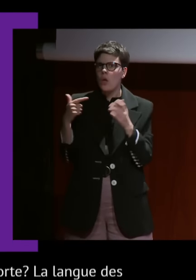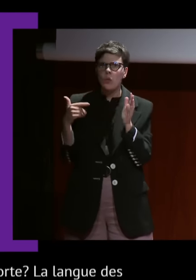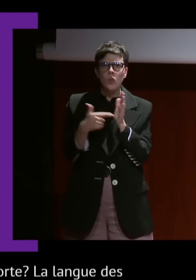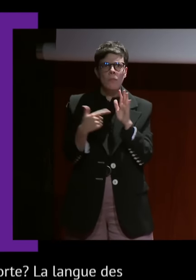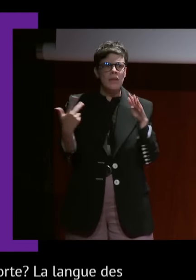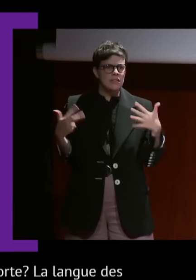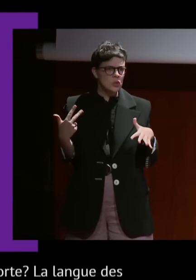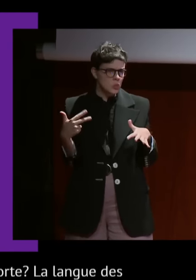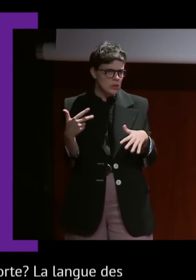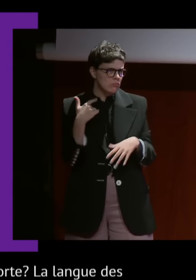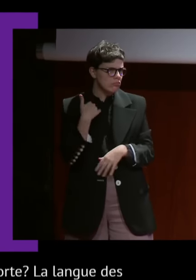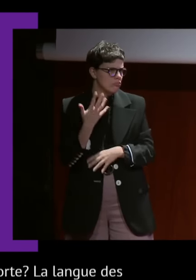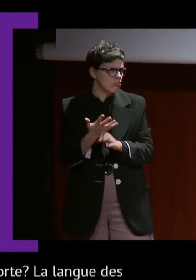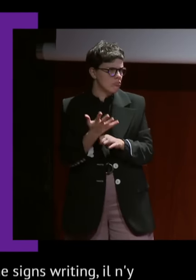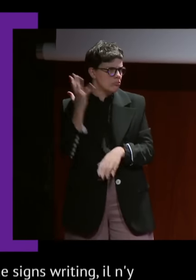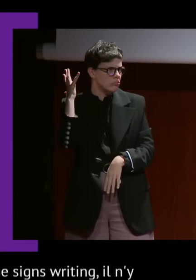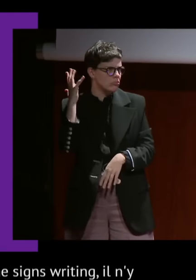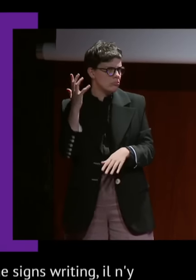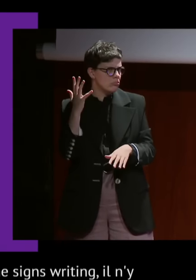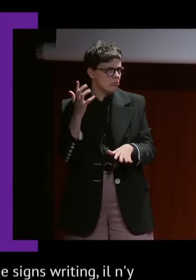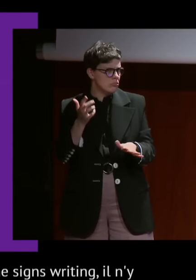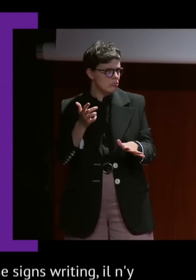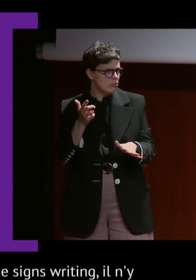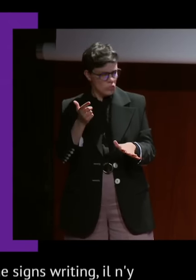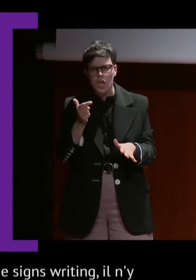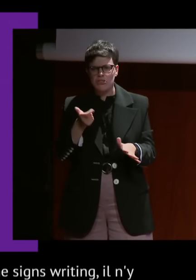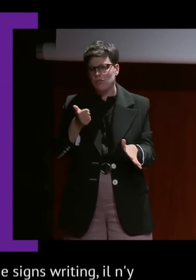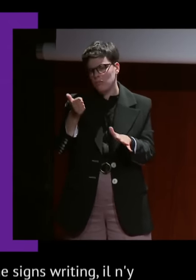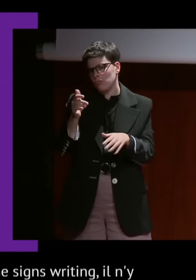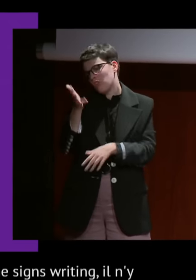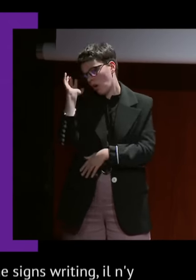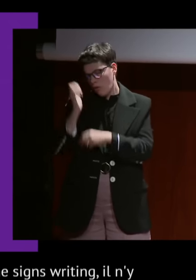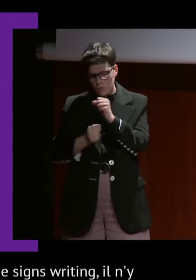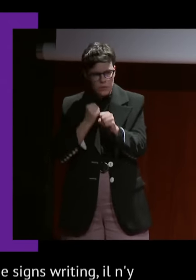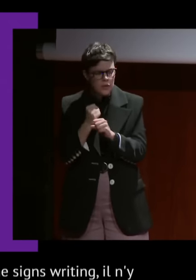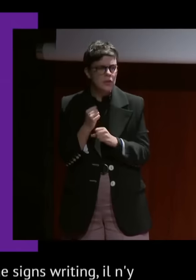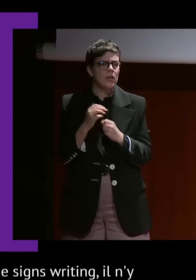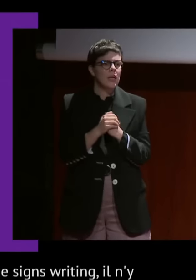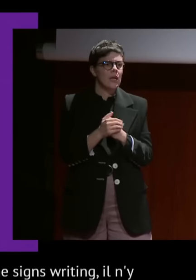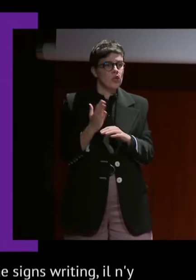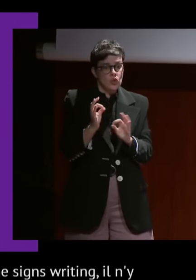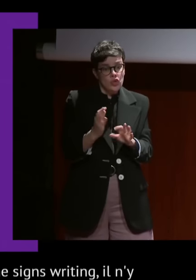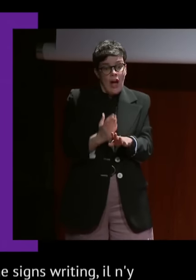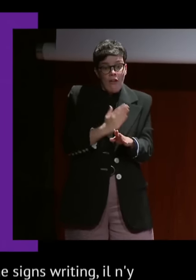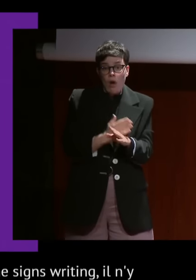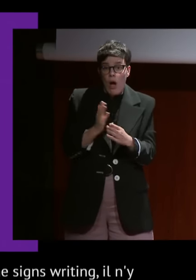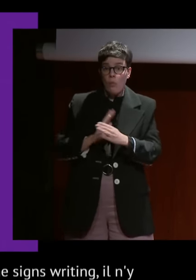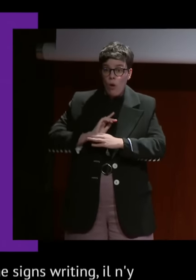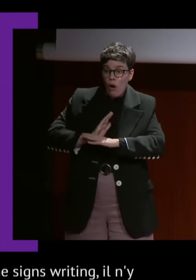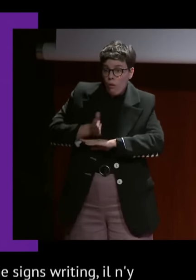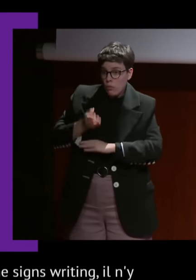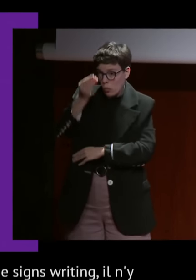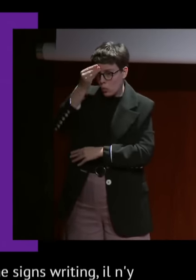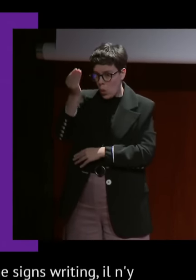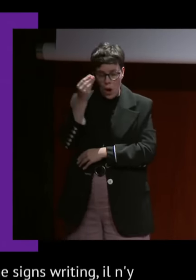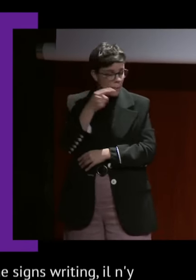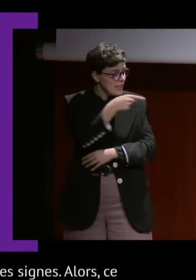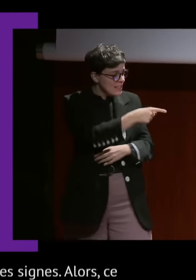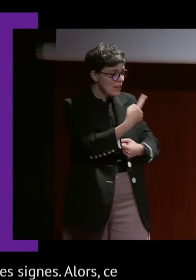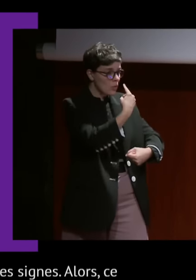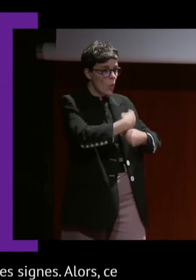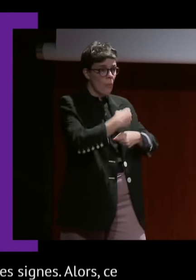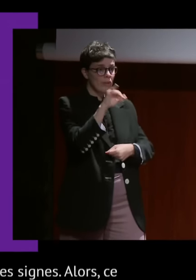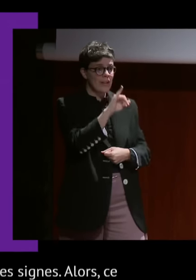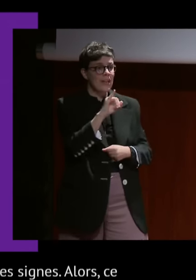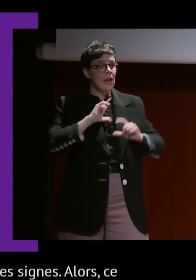Alors, ce livre, il a été créé en 2018, donc il y a 5 ans, on va dire, à peu près. Et c'était